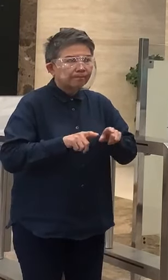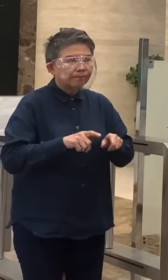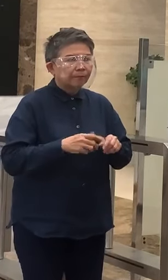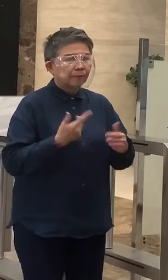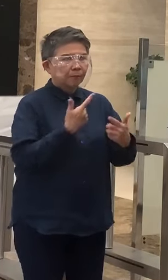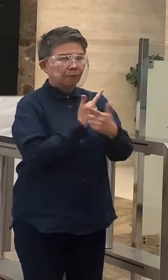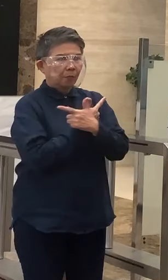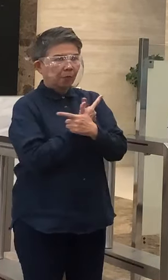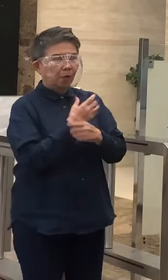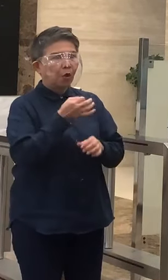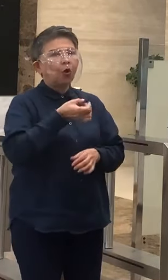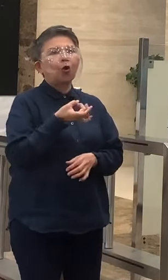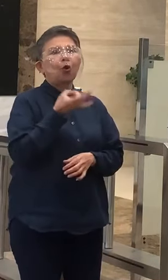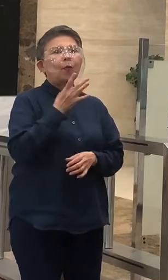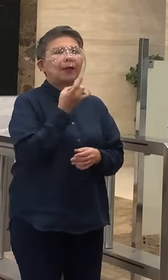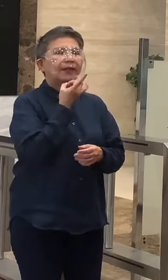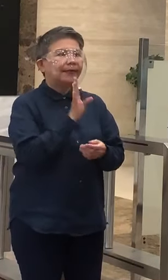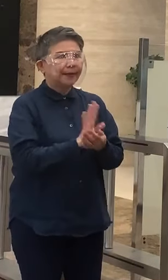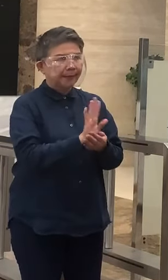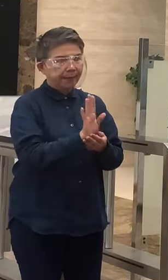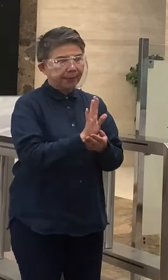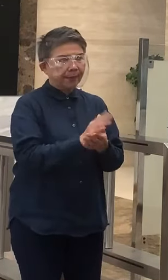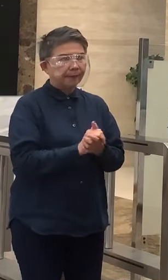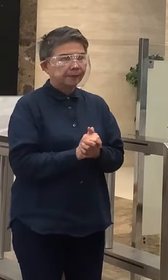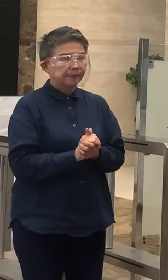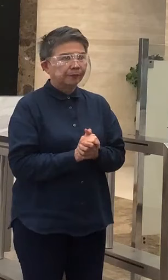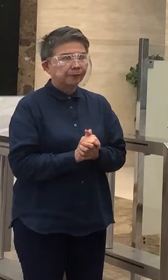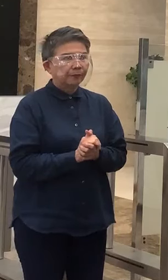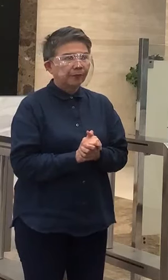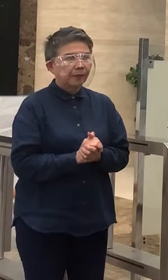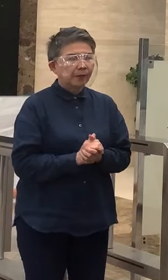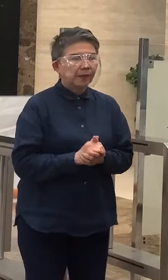Hai Nadia ucap tanpa izin dan